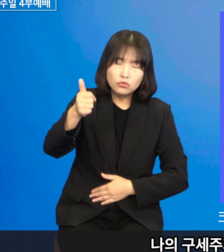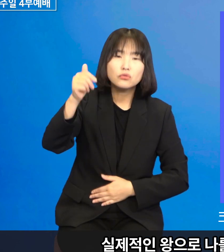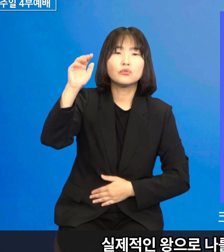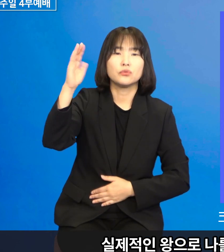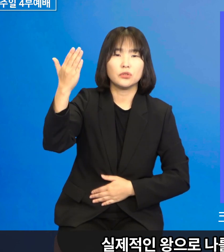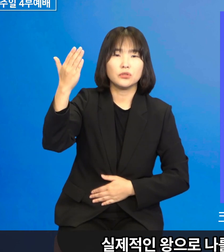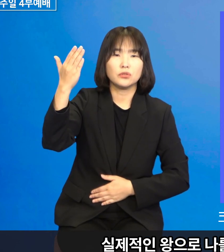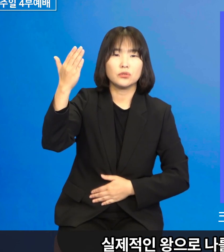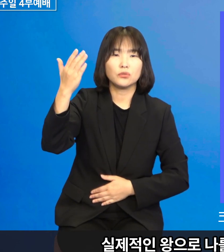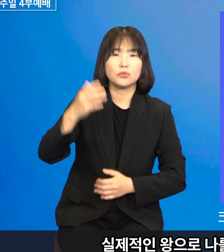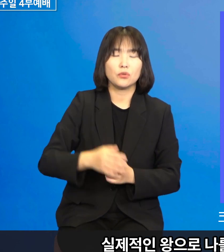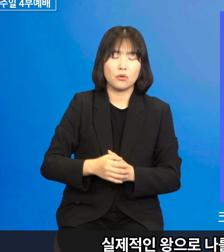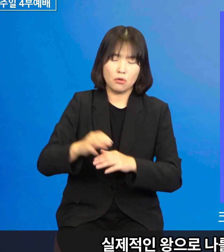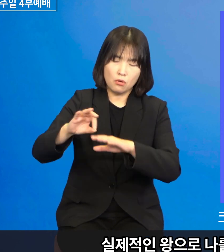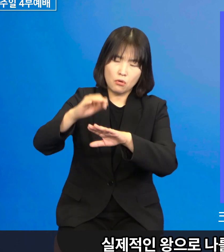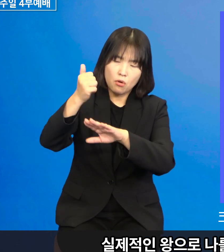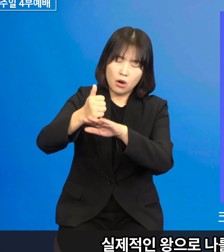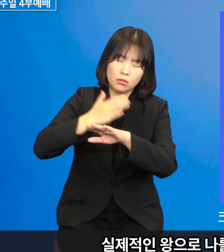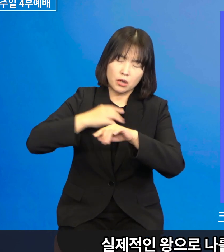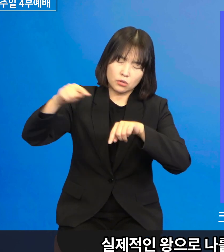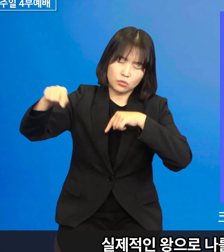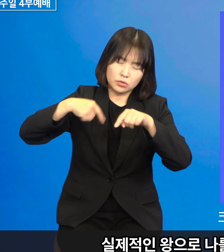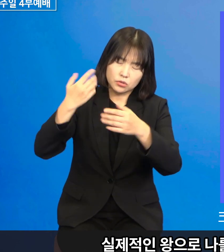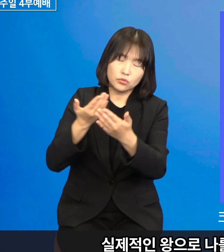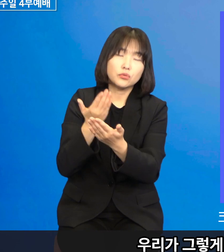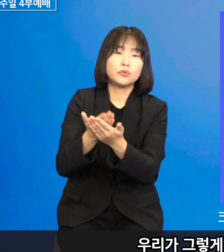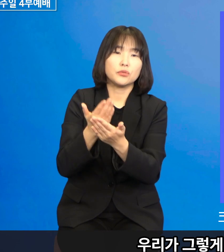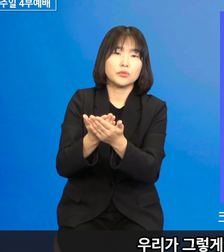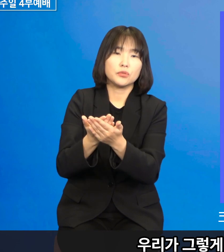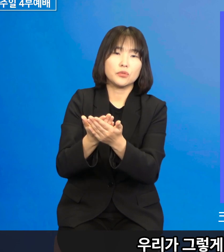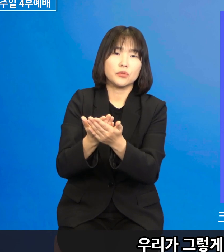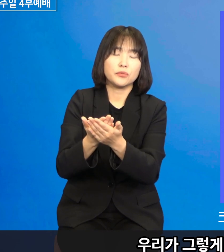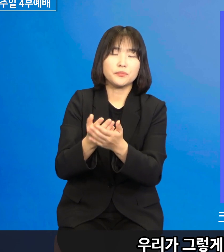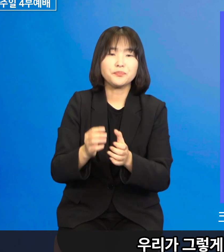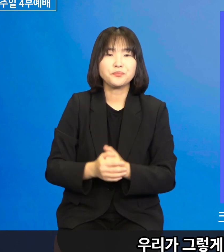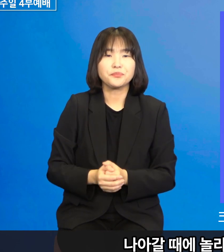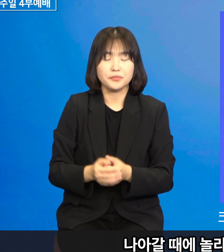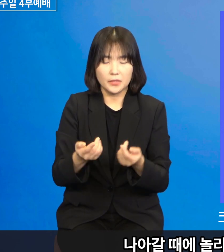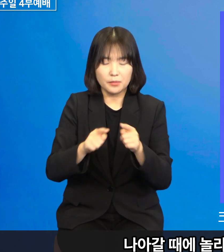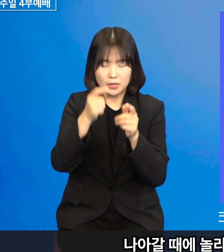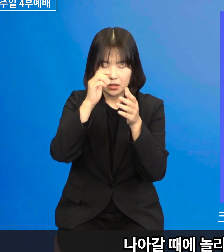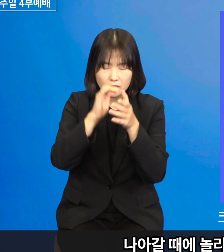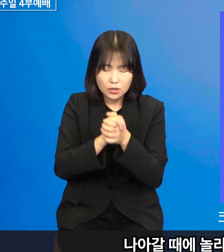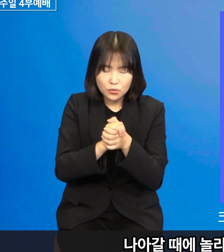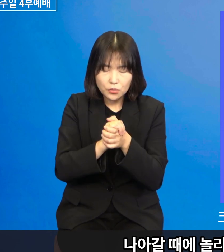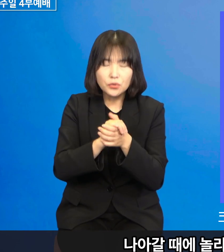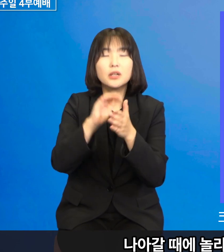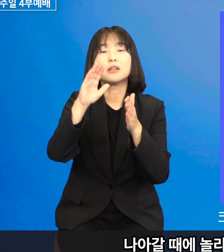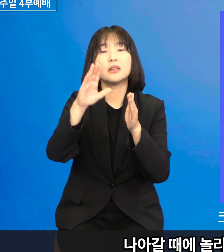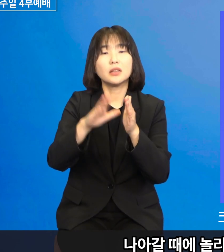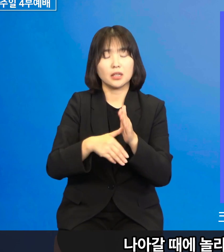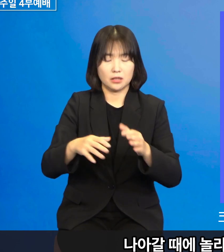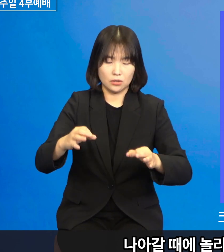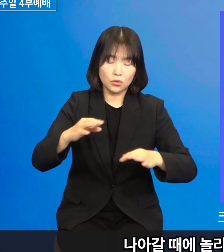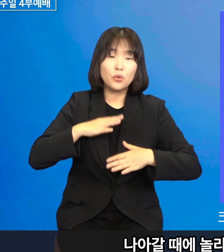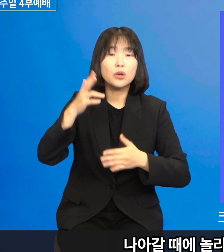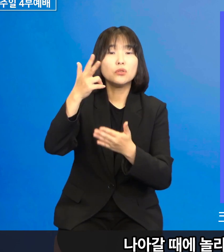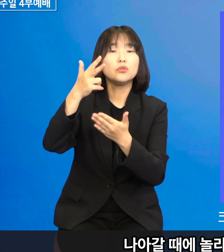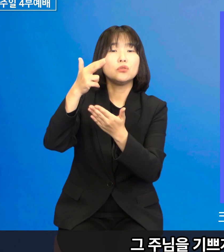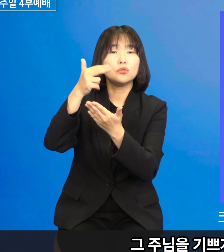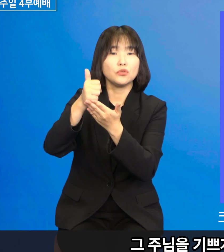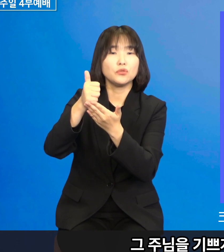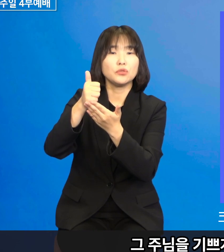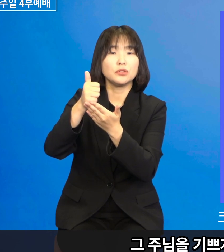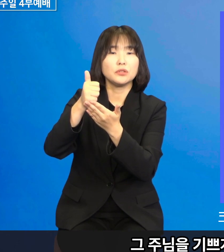되어주시고 실제적인 왕으로 나를 통치하여 주시옵소서. 우리가 그렇게 이 시간 기도하며 나아갈 때에 놀라우신 주님을